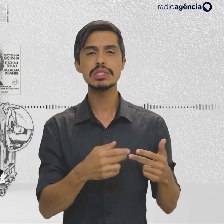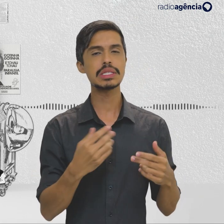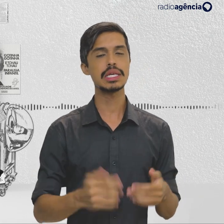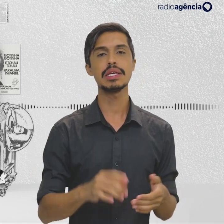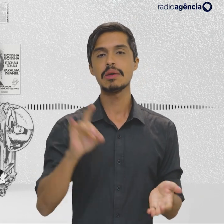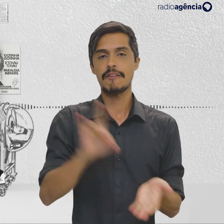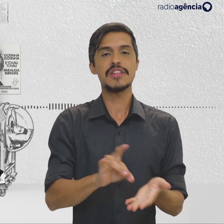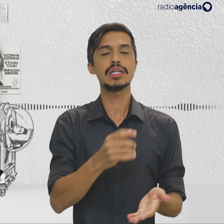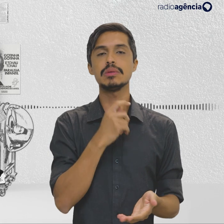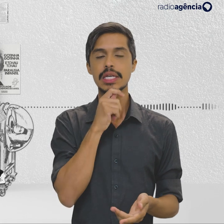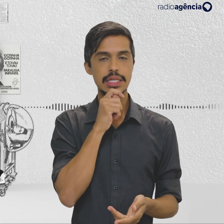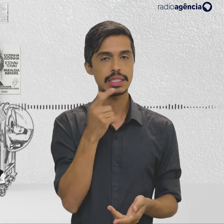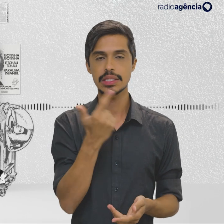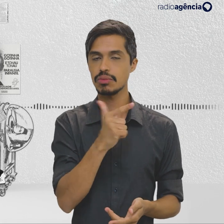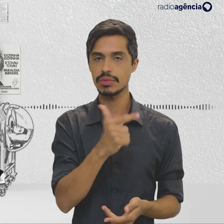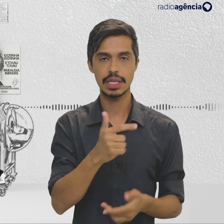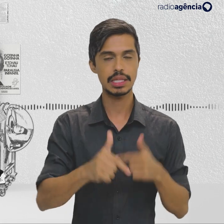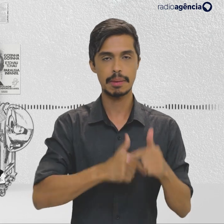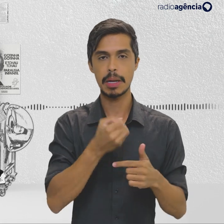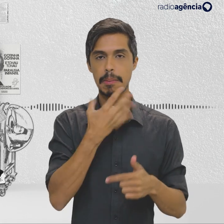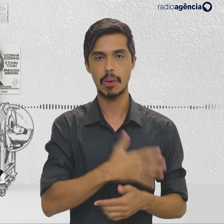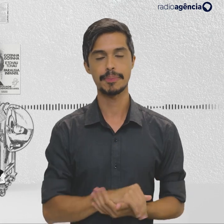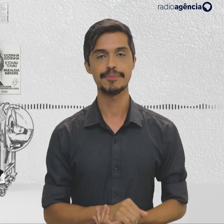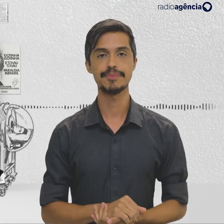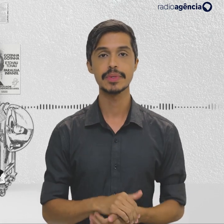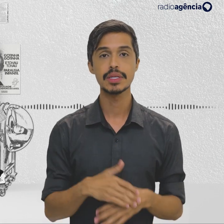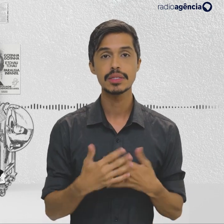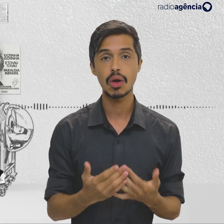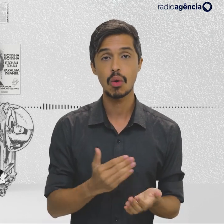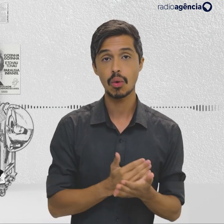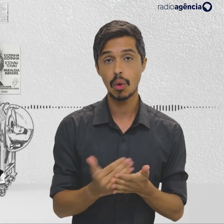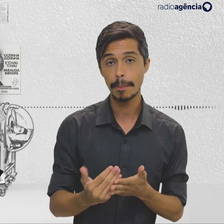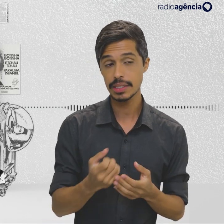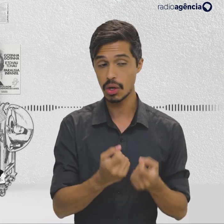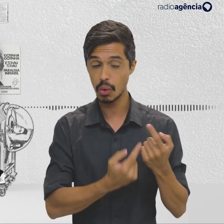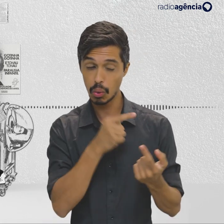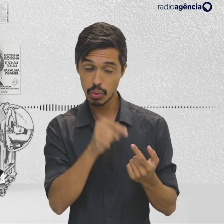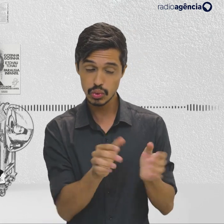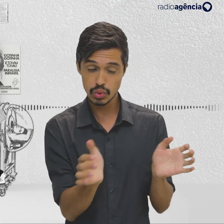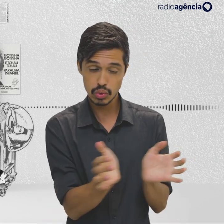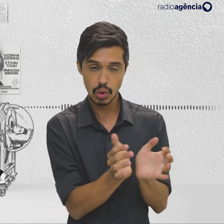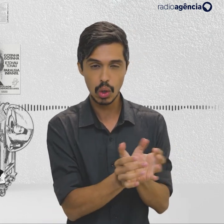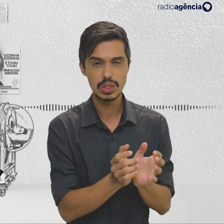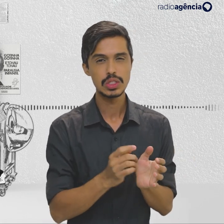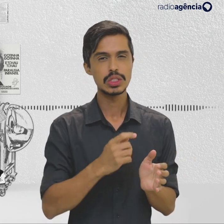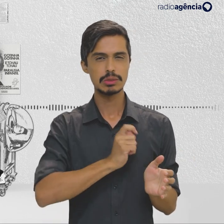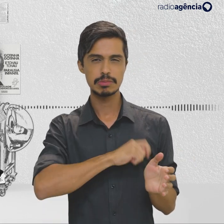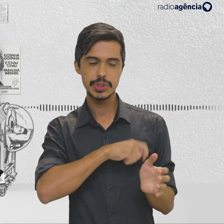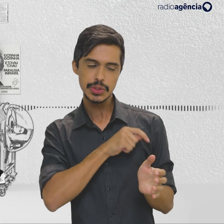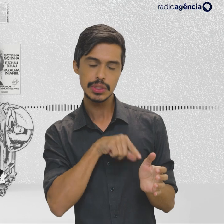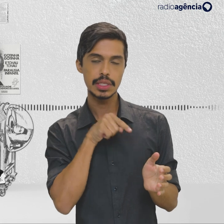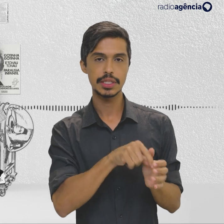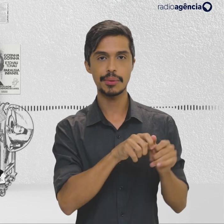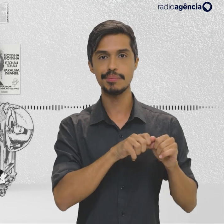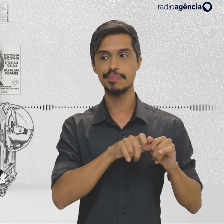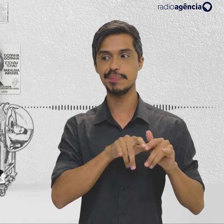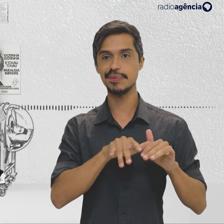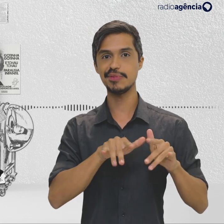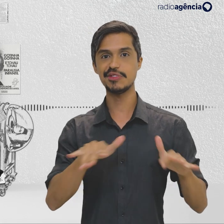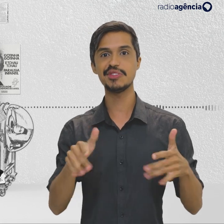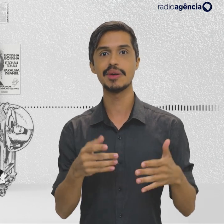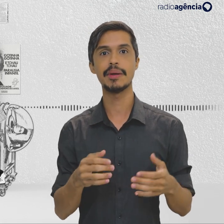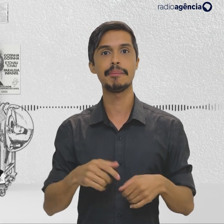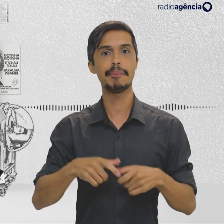eficácia e até perigosos e o que começa com alguns charlatões inescrupulosos acaba se